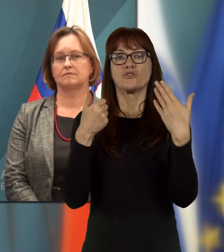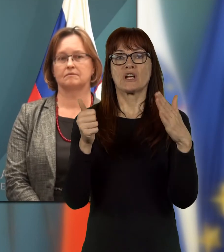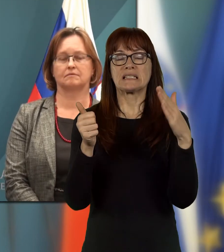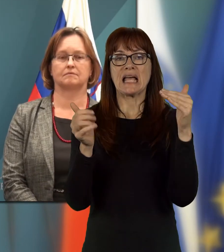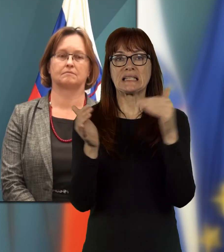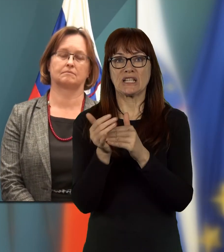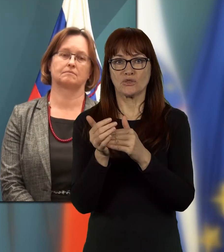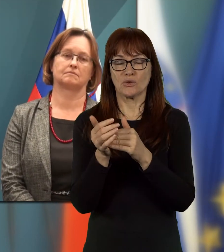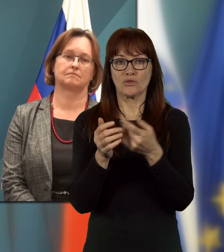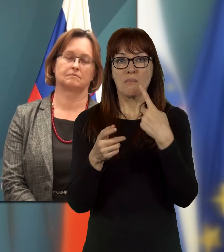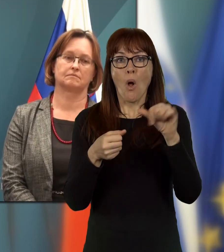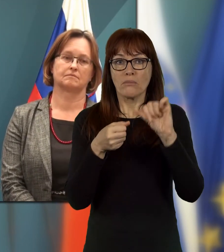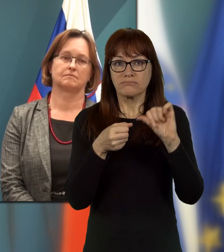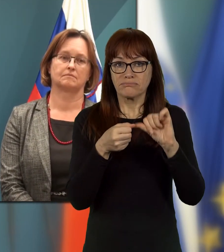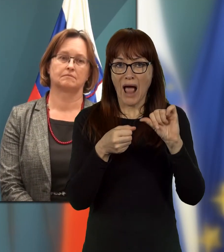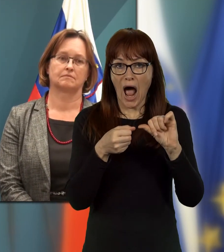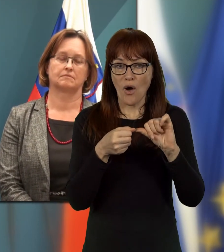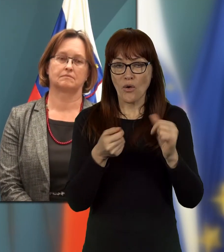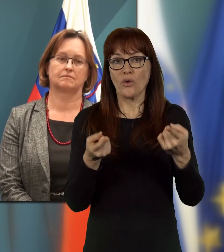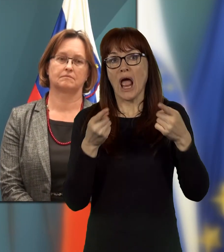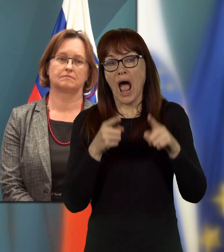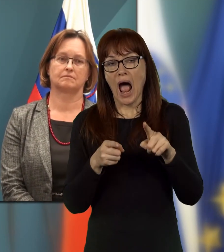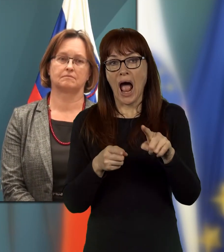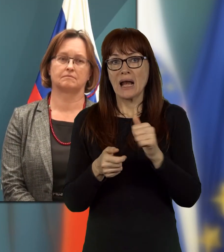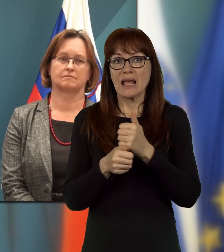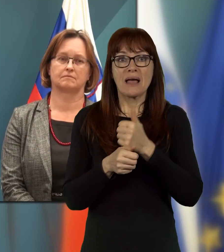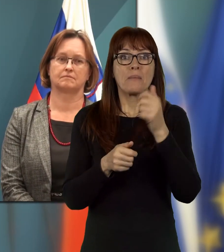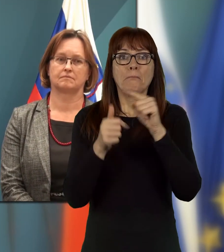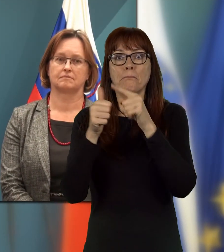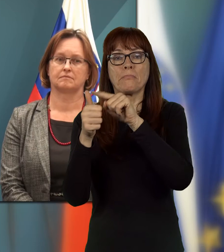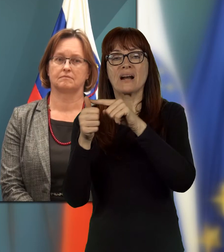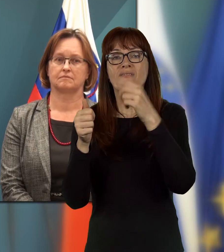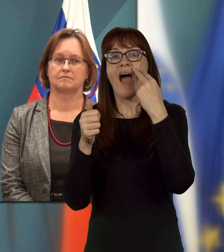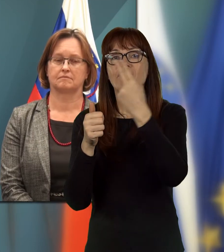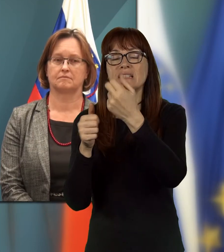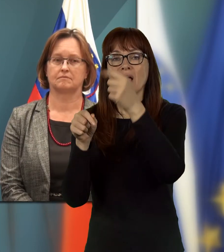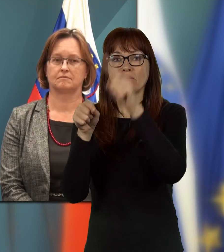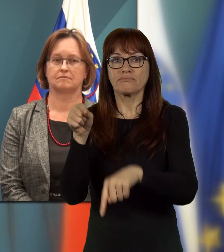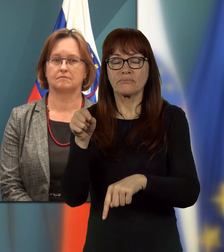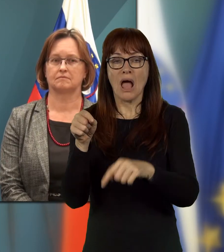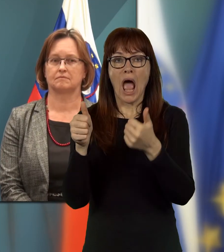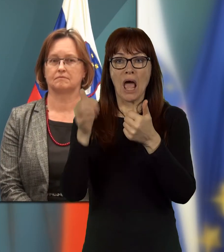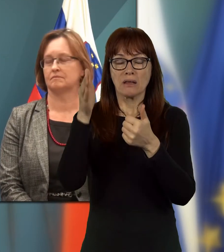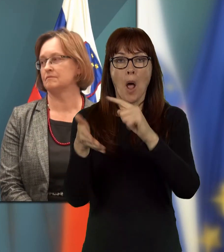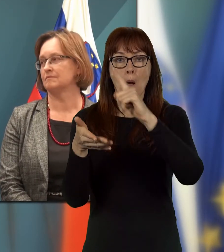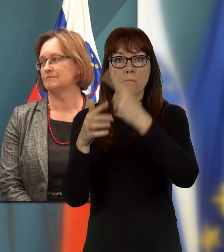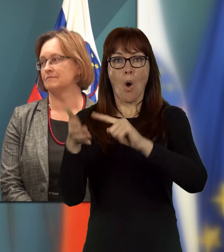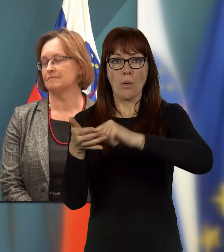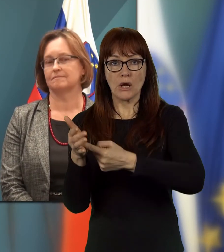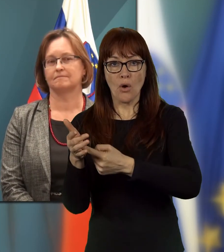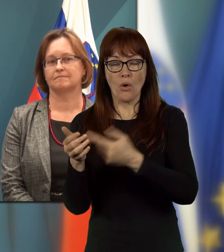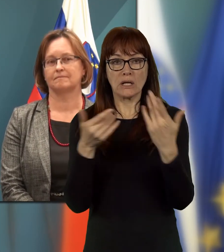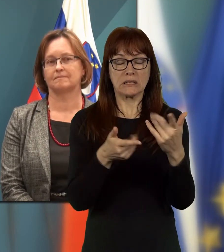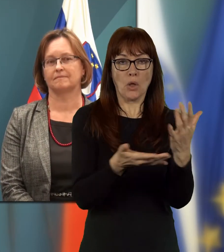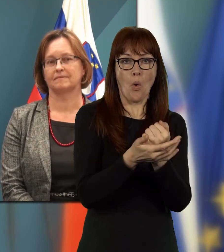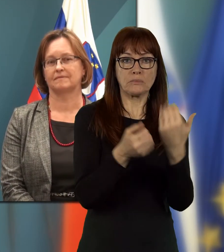000. Ste bili tokrat bolj šparovni ali je bilo prvič kaj narobe z vizijo? Kako je lahko nekaj na eni strani vredno 500 000, tokrat